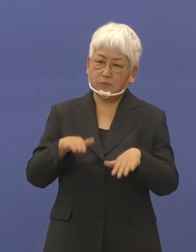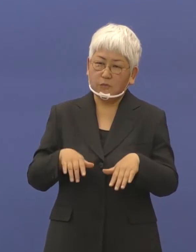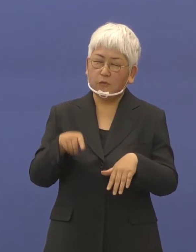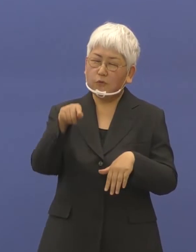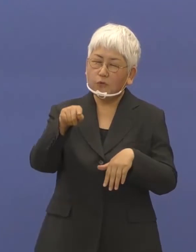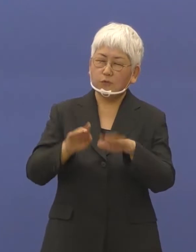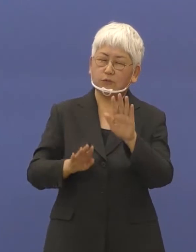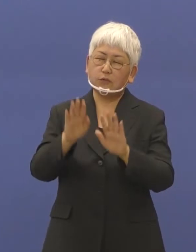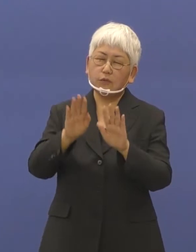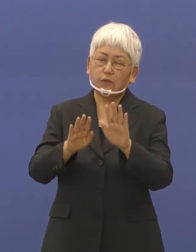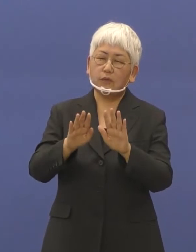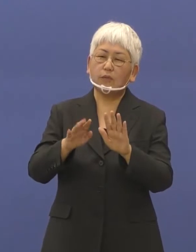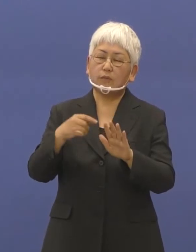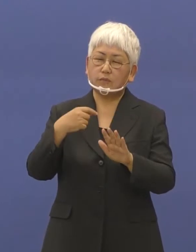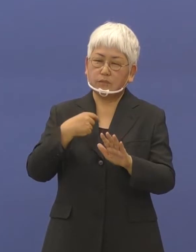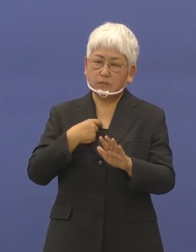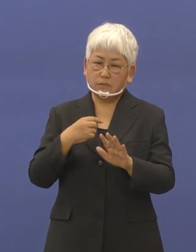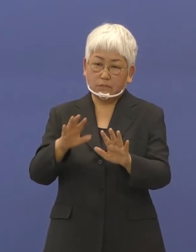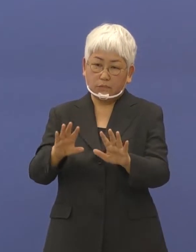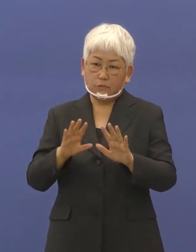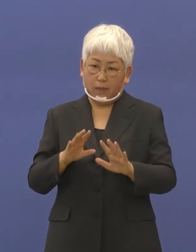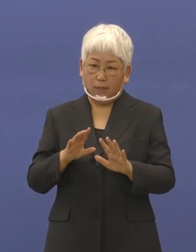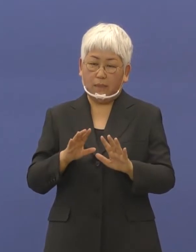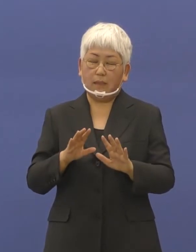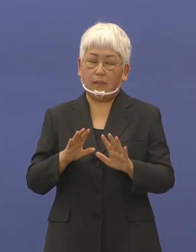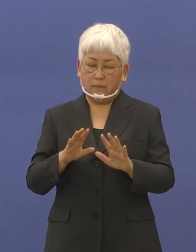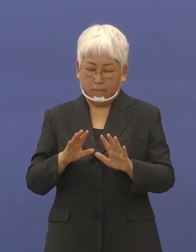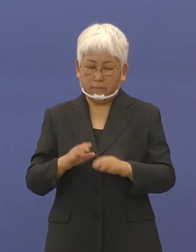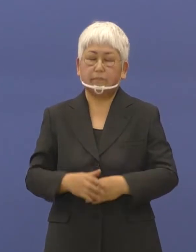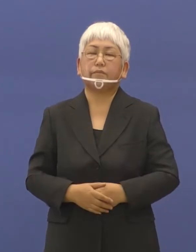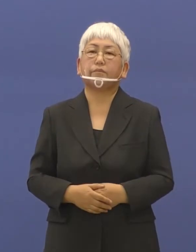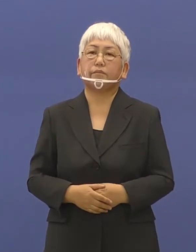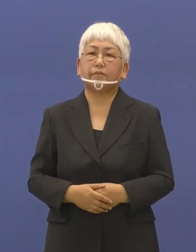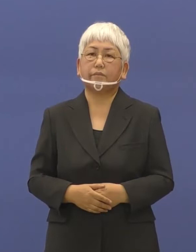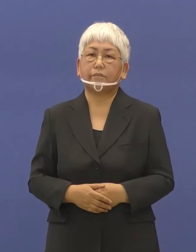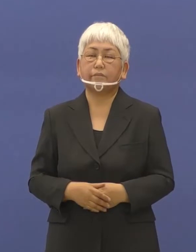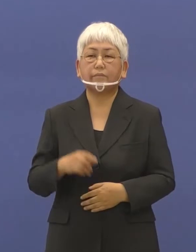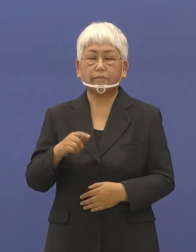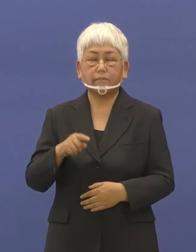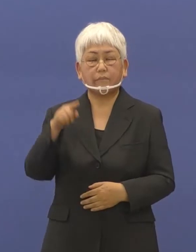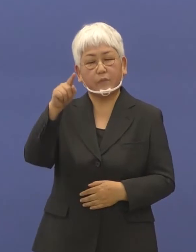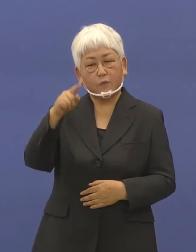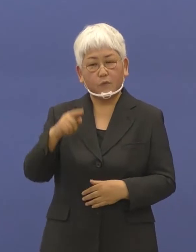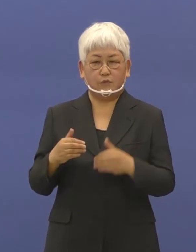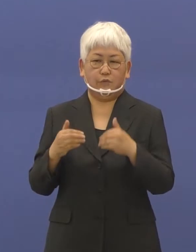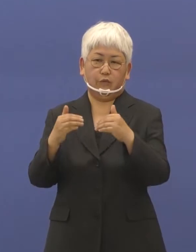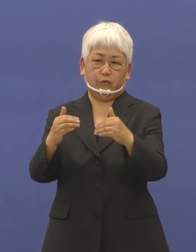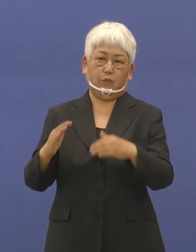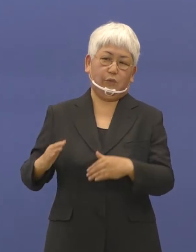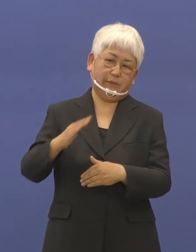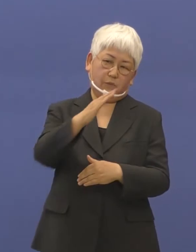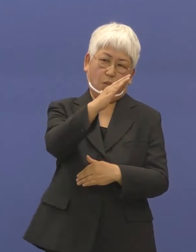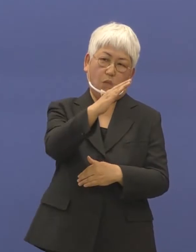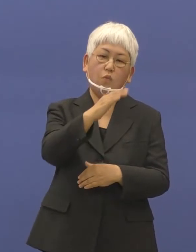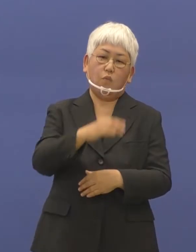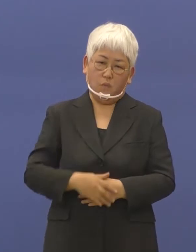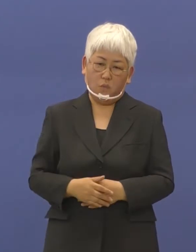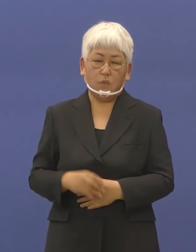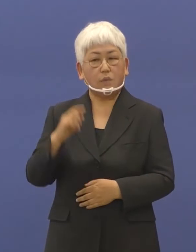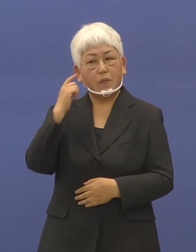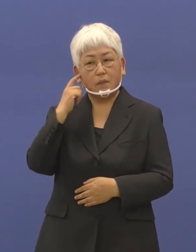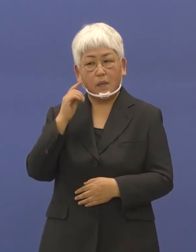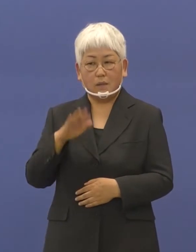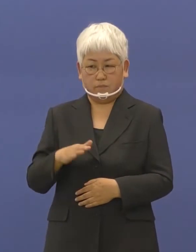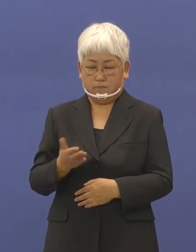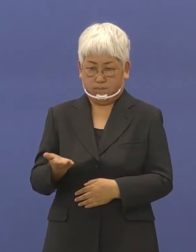止められて、まあ、これからどのようにこう、県北沿岸振興に努めていくというふうにお考えでしょうか。